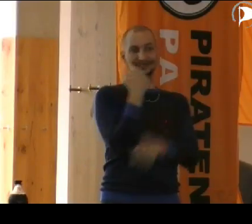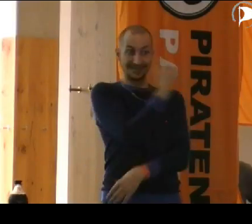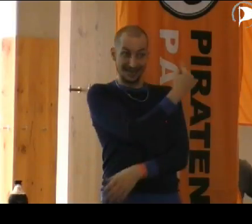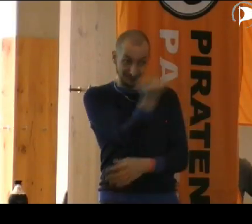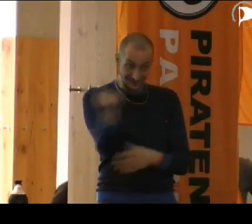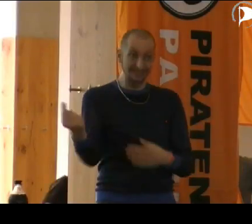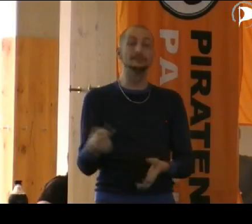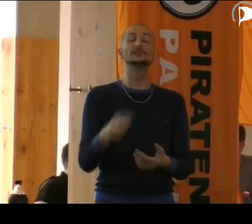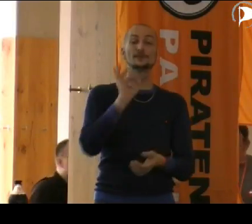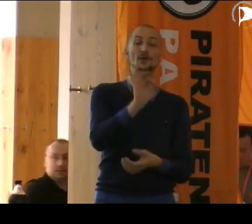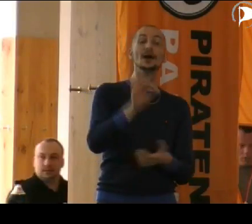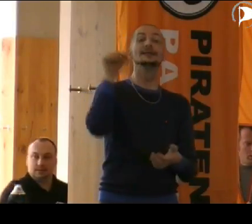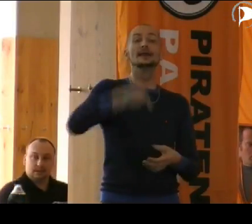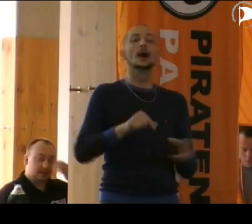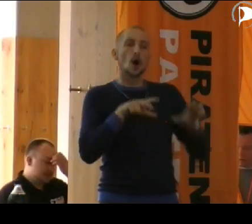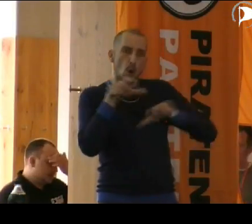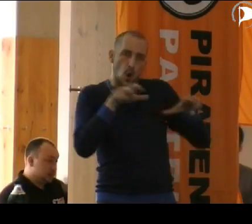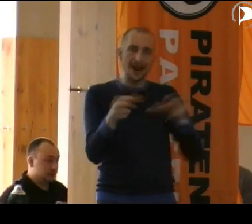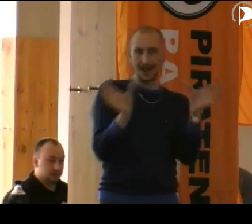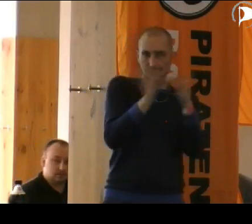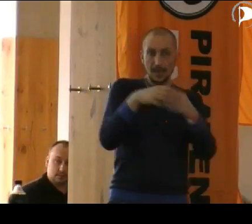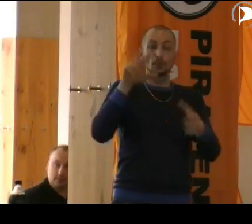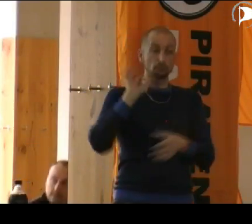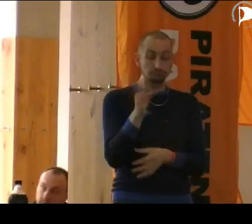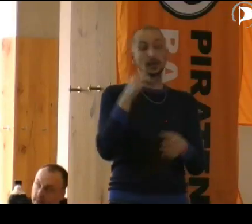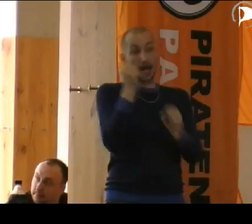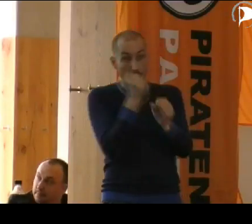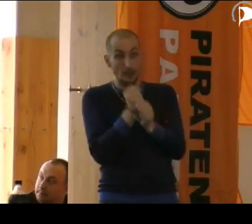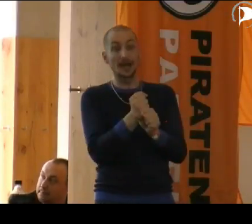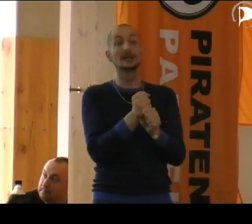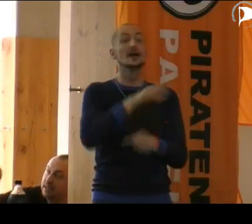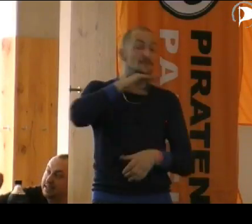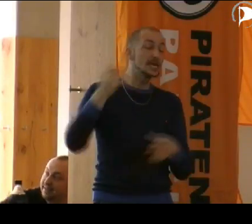ich bin in gedanken bei dem orgateam das erst werden immer so gemacht